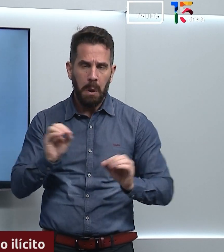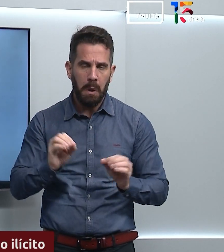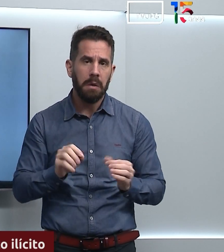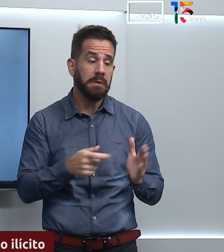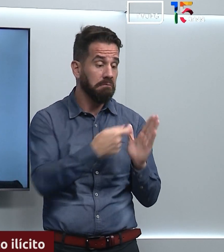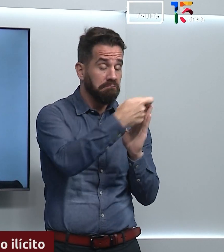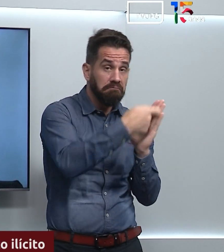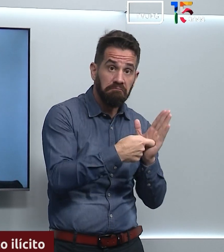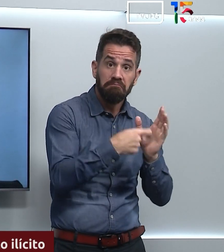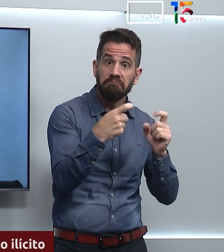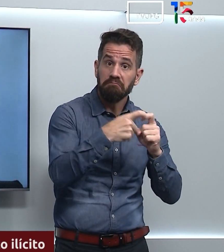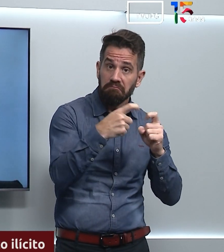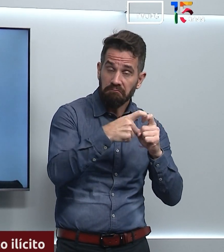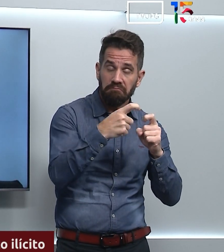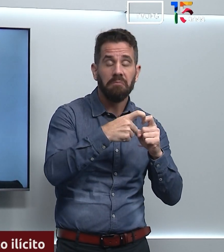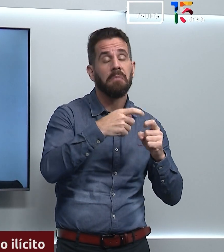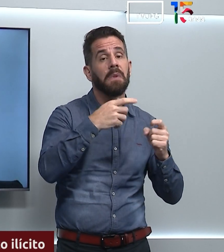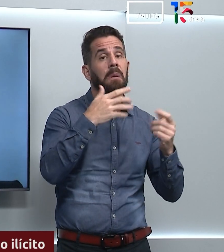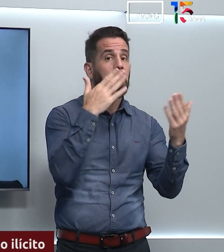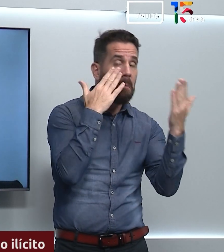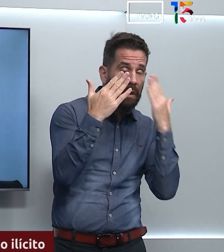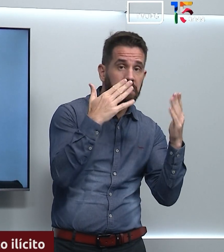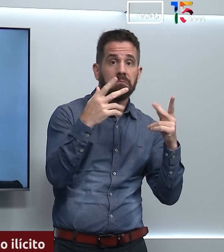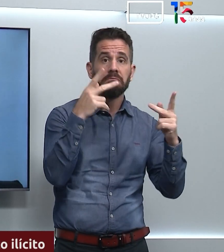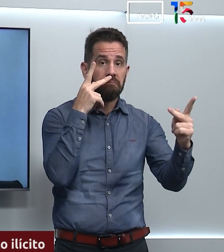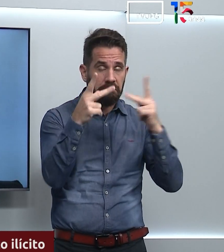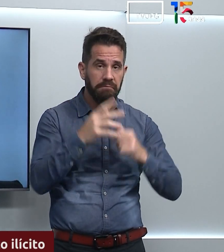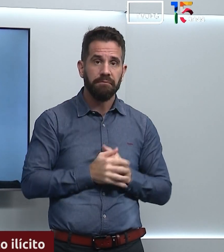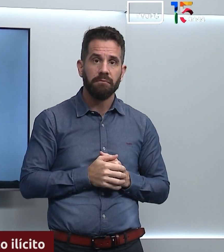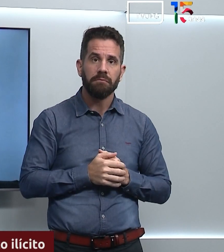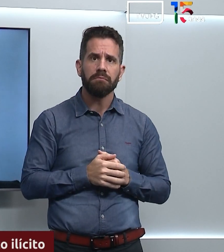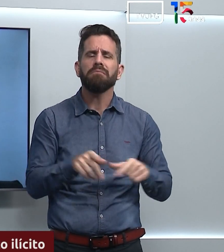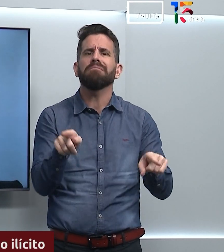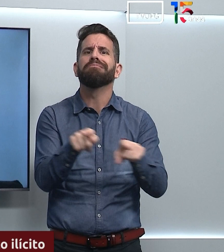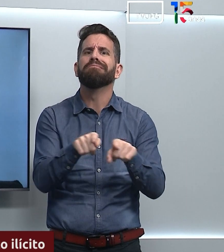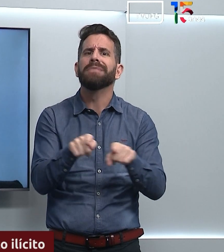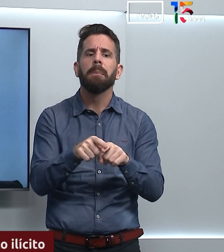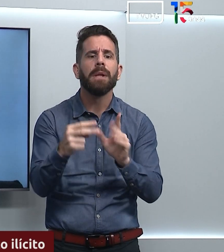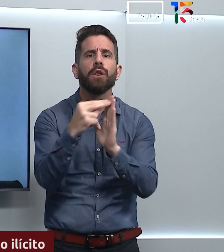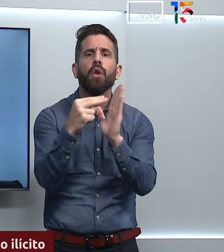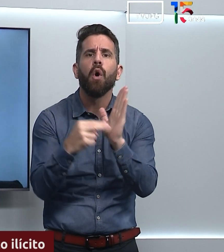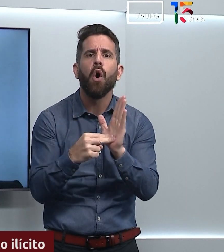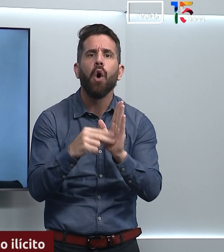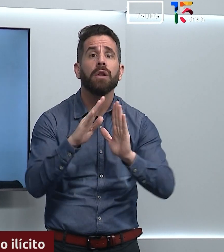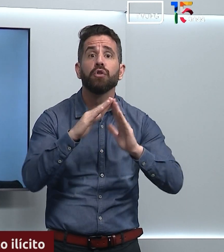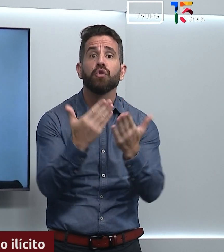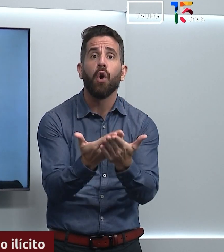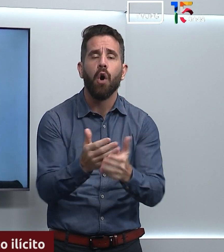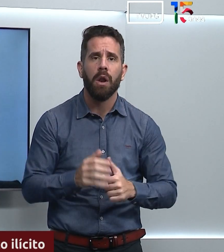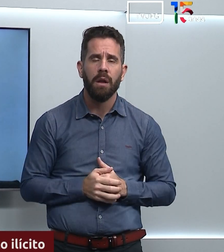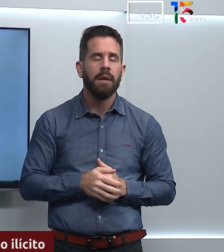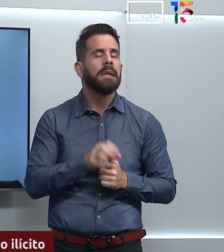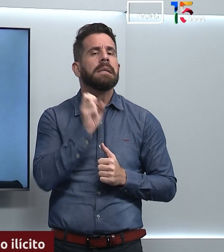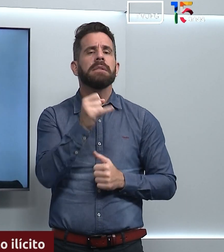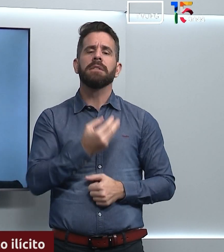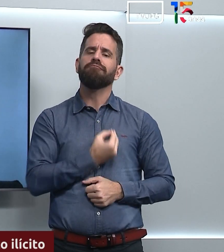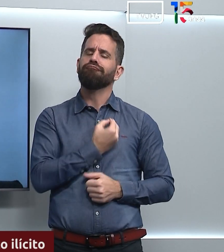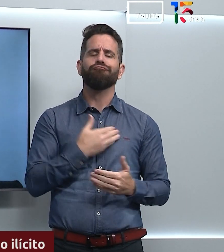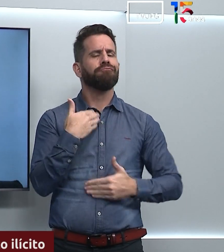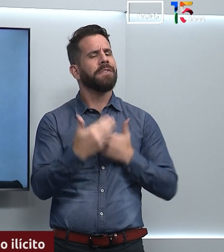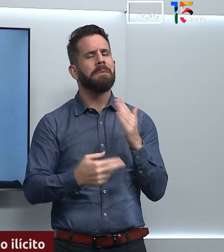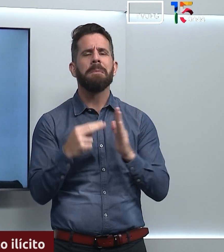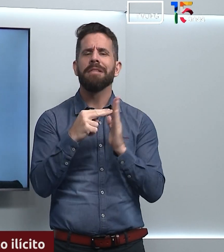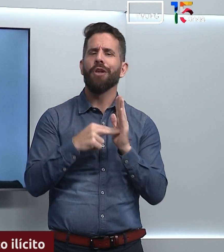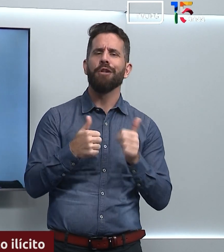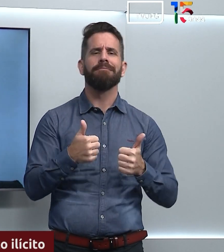questões escolares, porque se a criança, por exemplo, ia bem na escola, enquanto tinha convivência com o pai, e depois que o pai abandonou, passou a ir mal